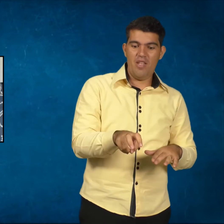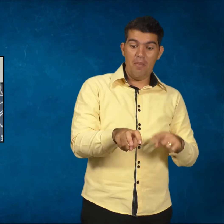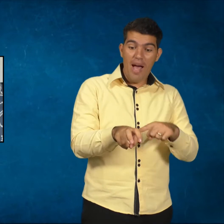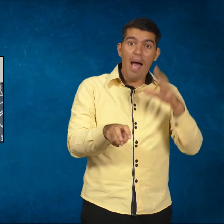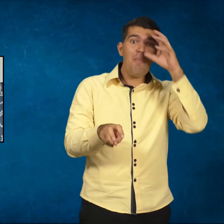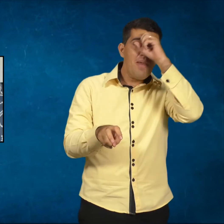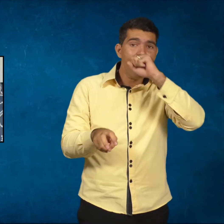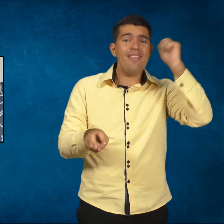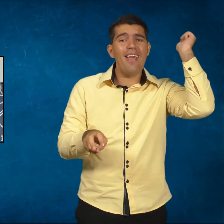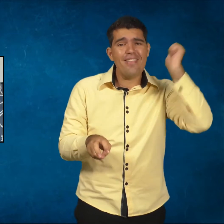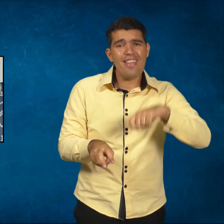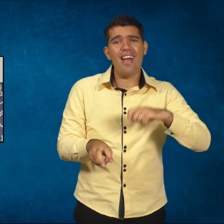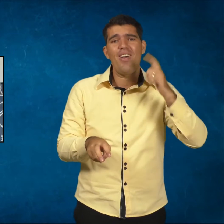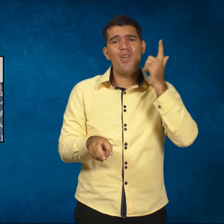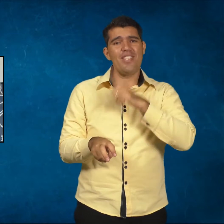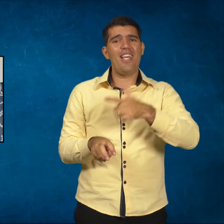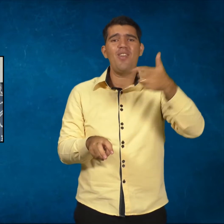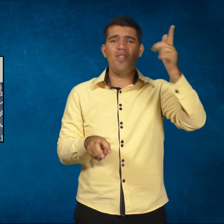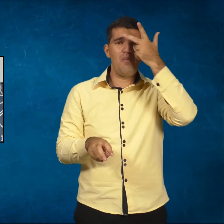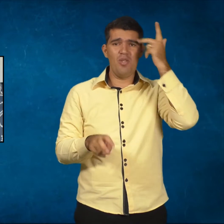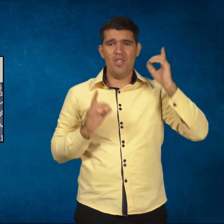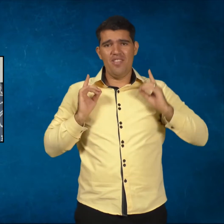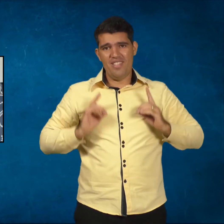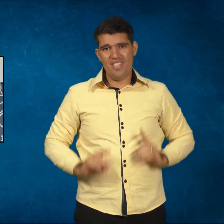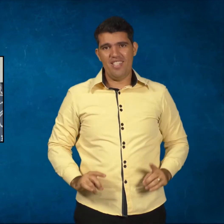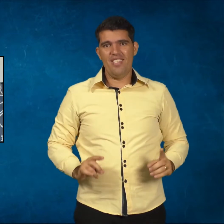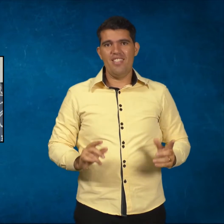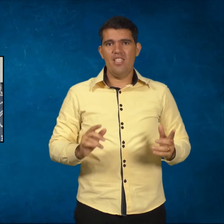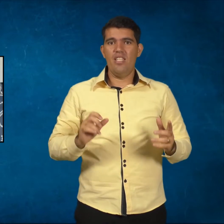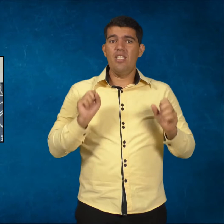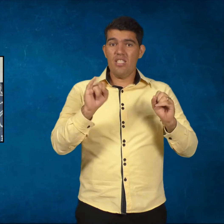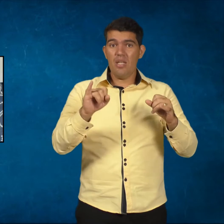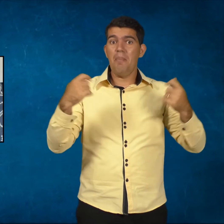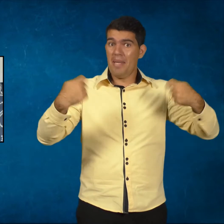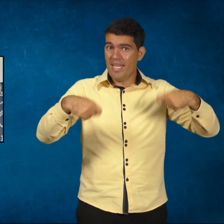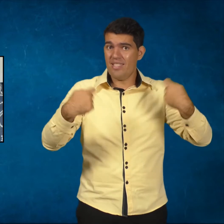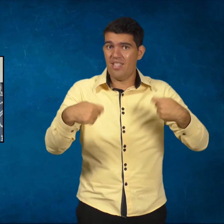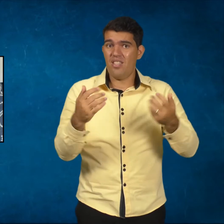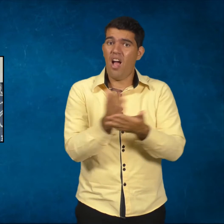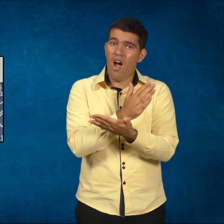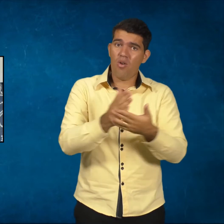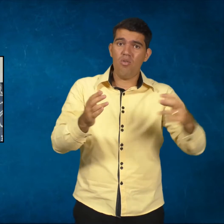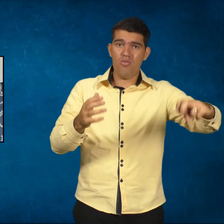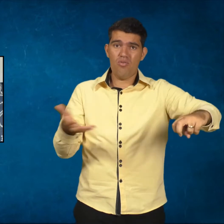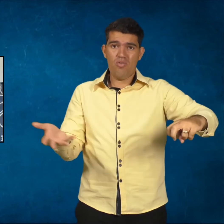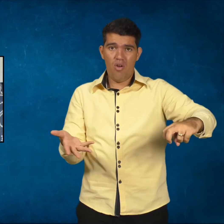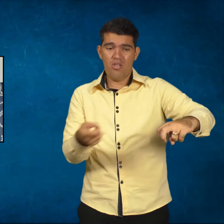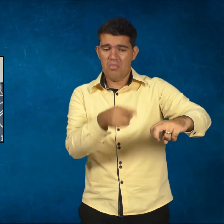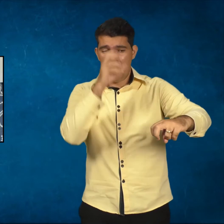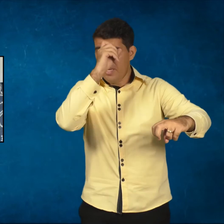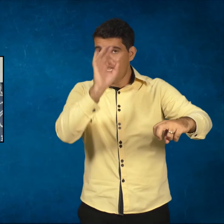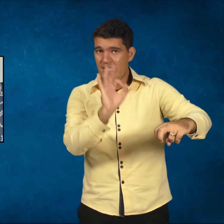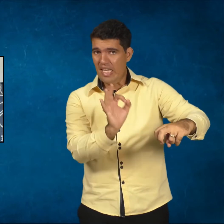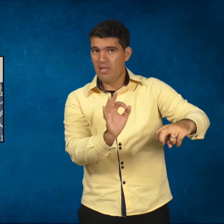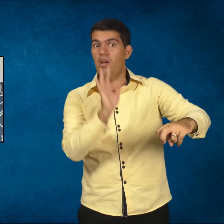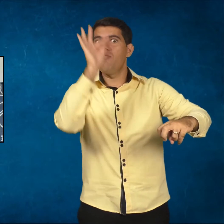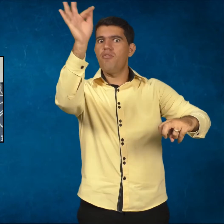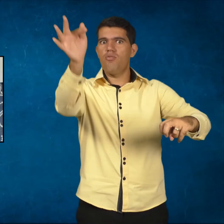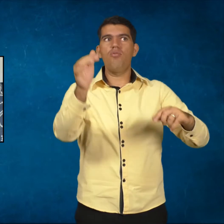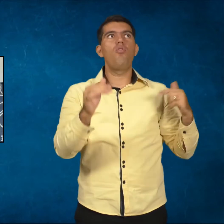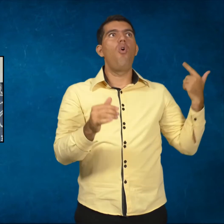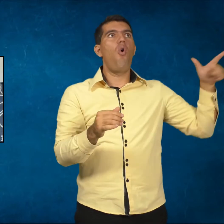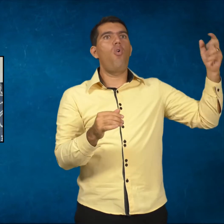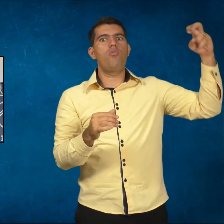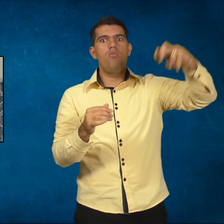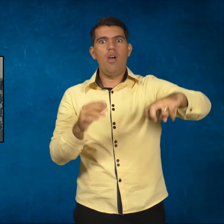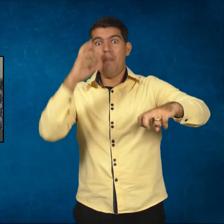aprendizagem. Então eu falo que se preciso for alguns estarem lá hoje para garantir que amanhã todos tenham aprendizagem, é